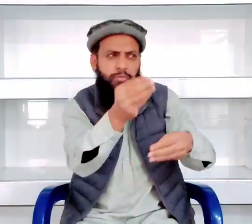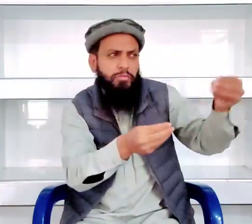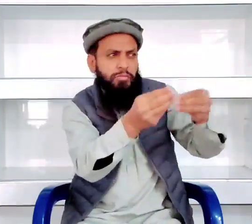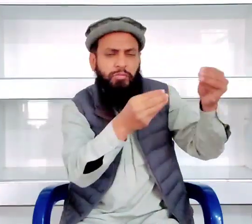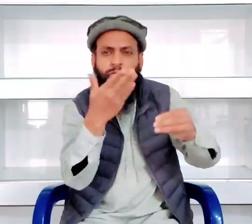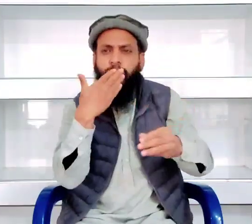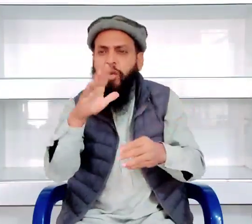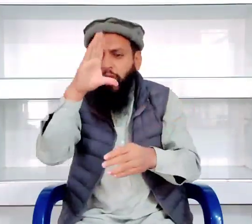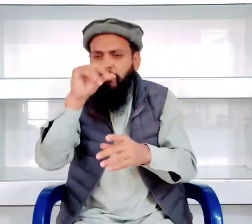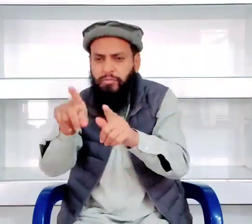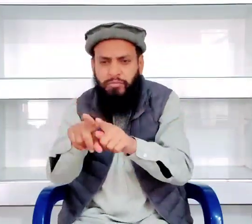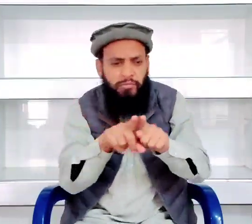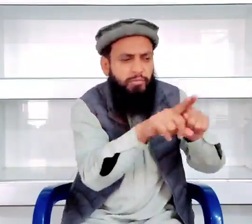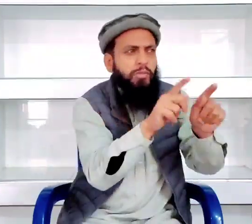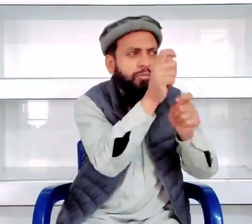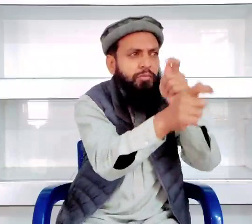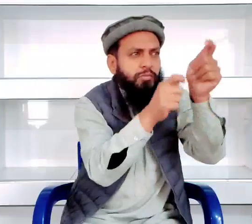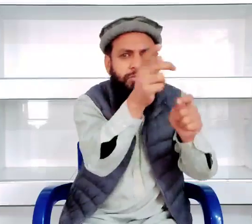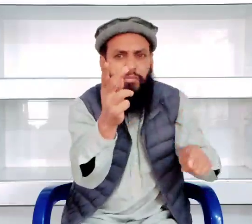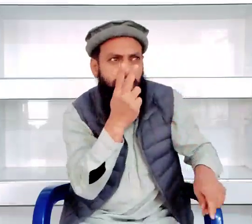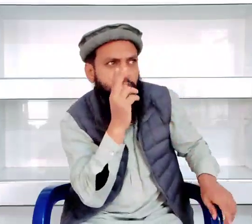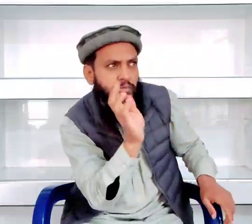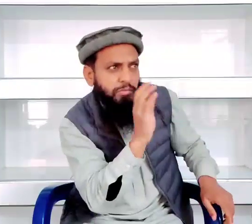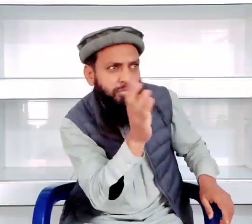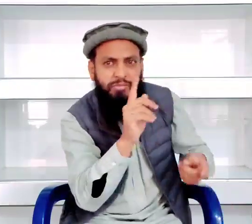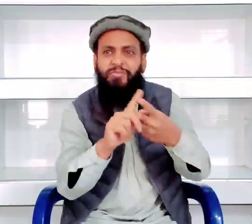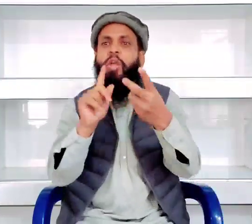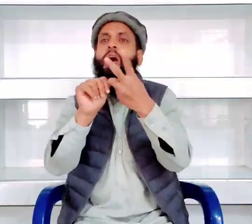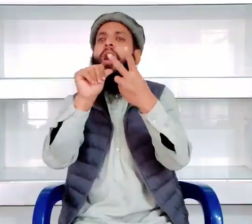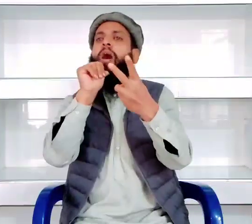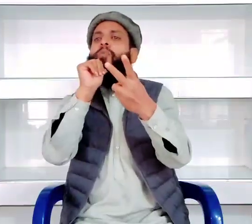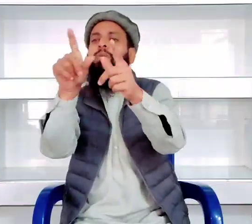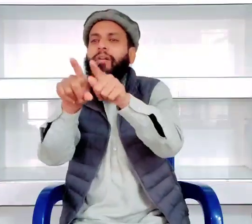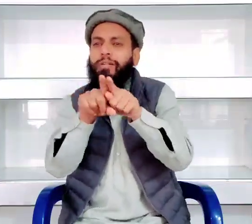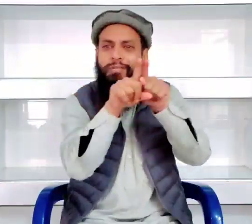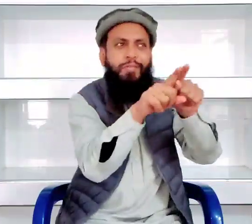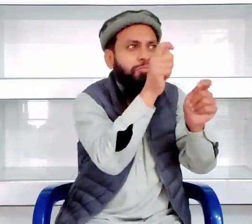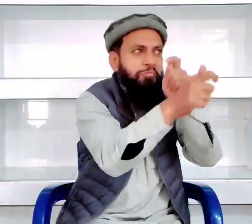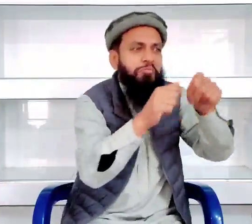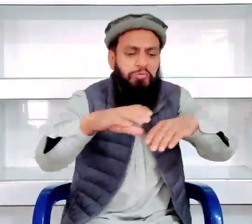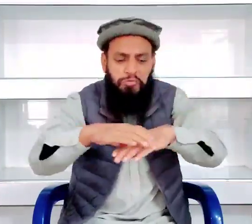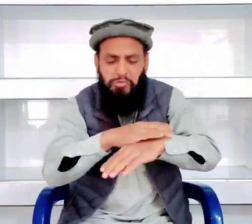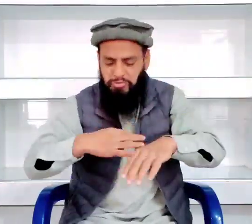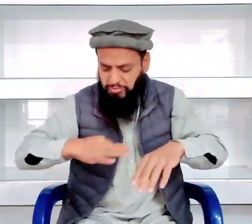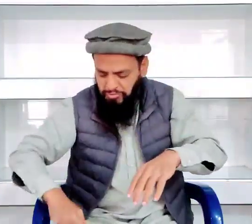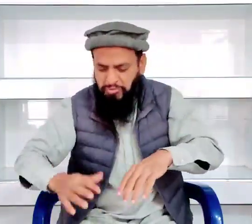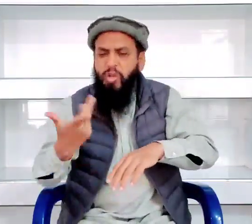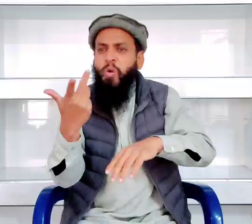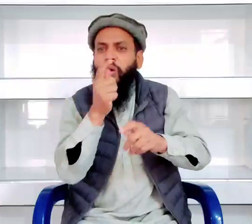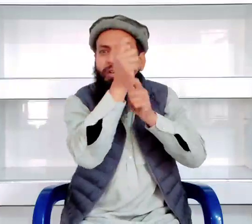کیونکہ زندگی کا ایک حصہ ہے اور زندگی کا ایک جز ہے کہ ہر آدمی ہے